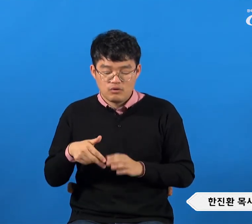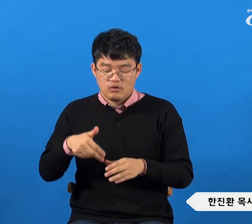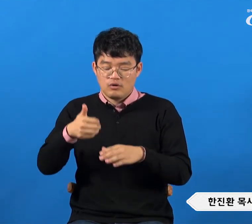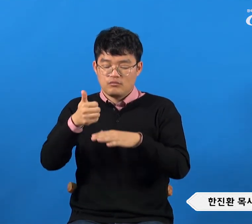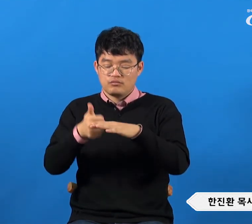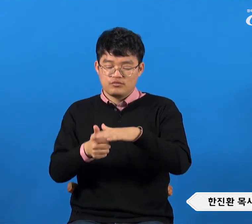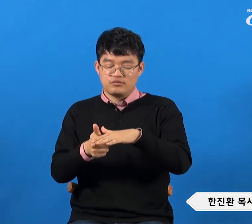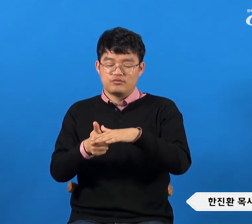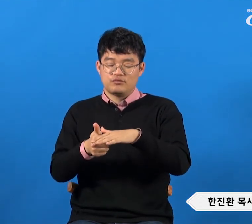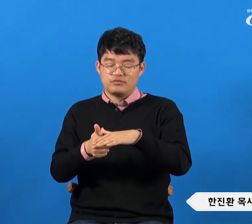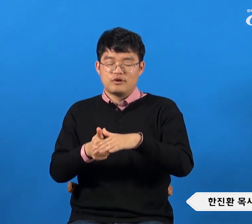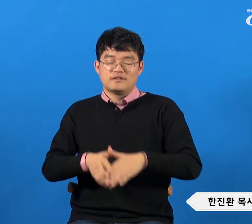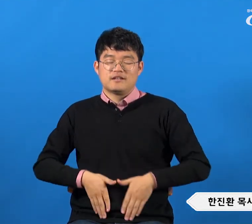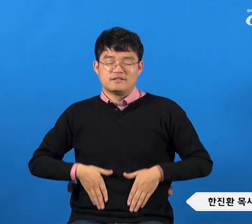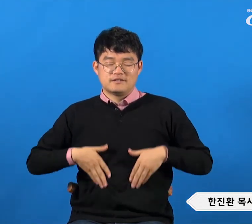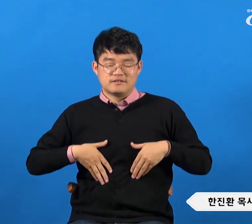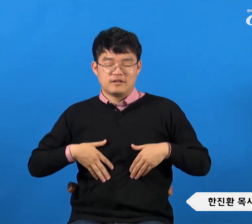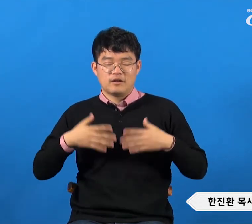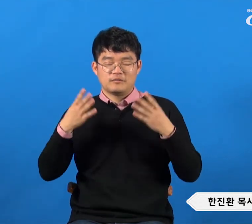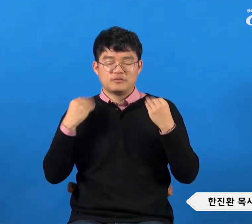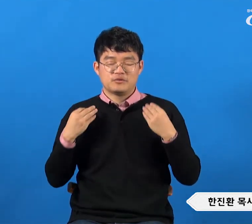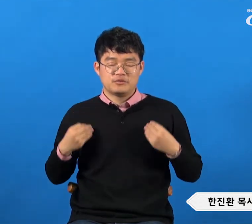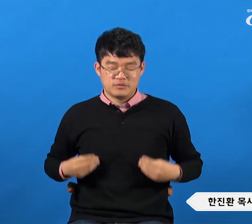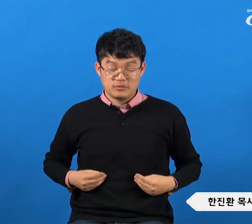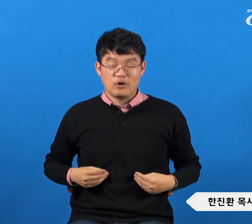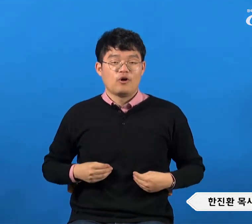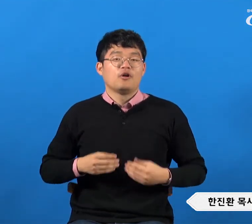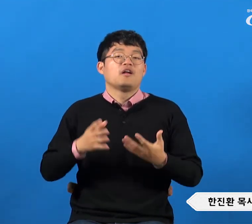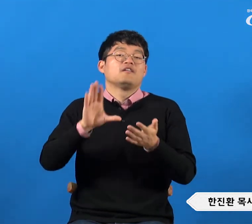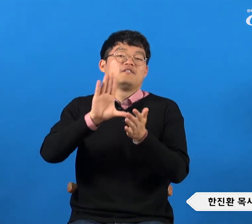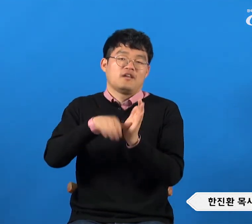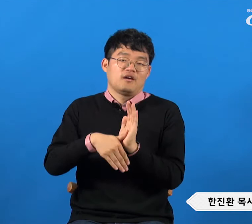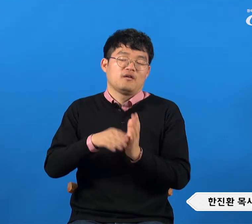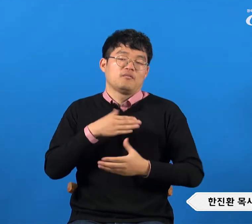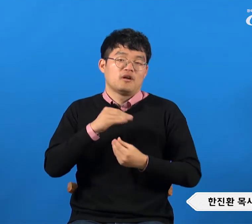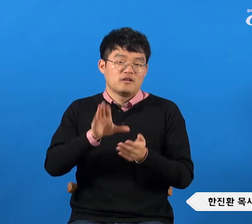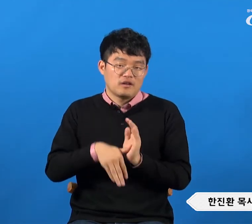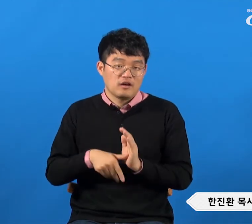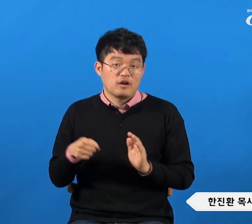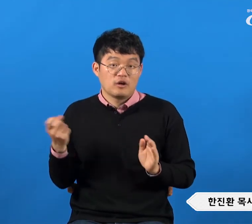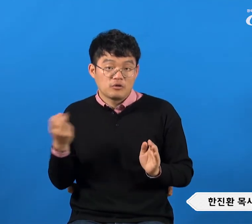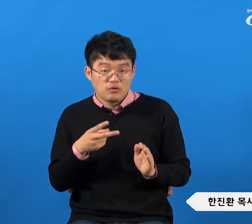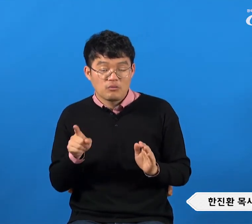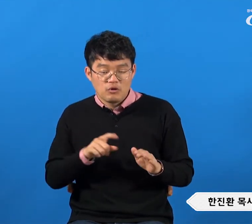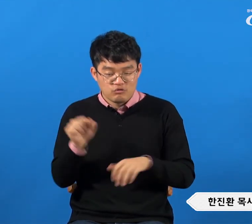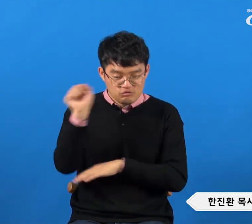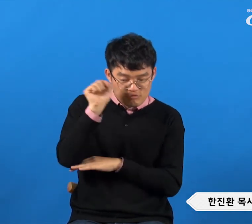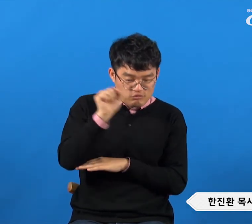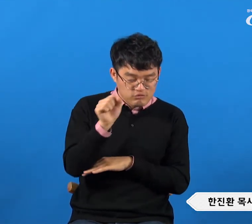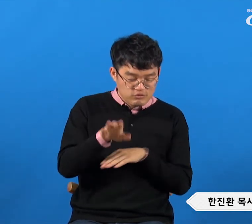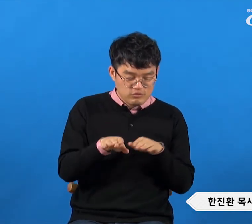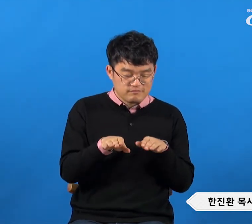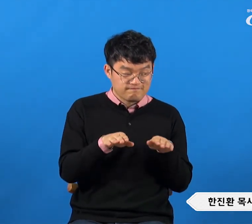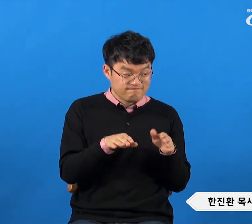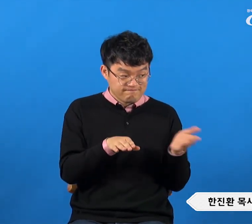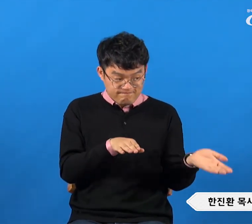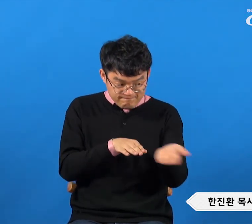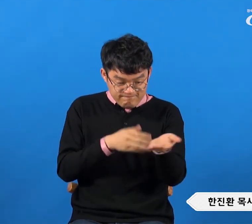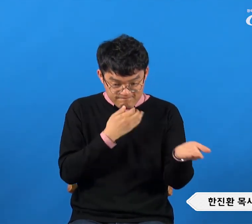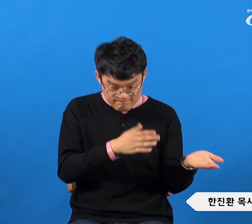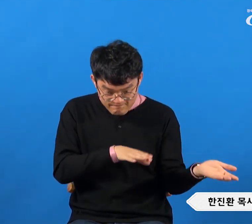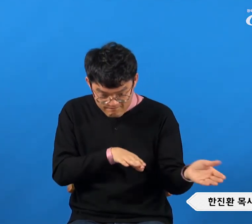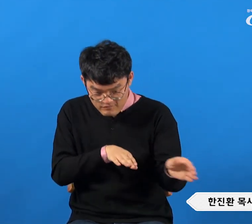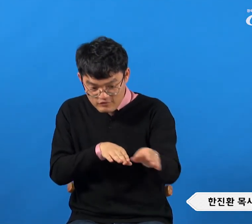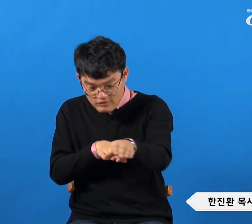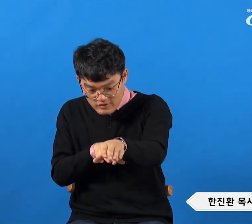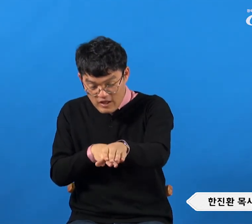생각보다 많이 나와줄 때, 운전 중 양보받은 차 운전자가 고맙다고 깜빡이를 깜빡거릴 때,